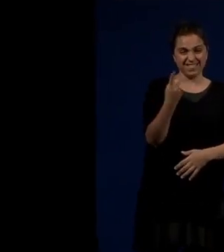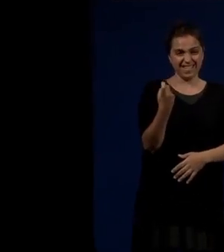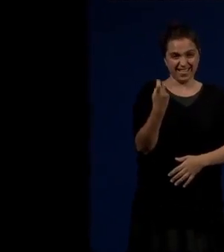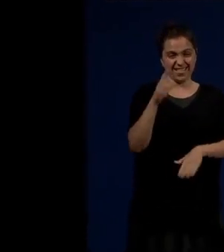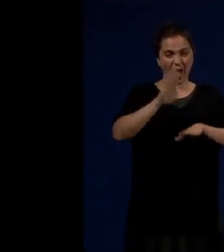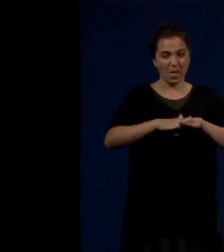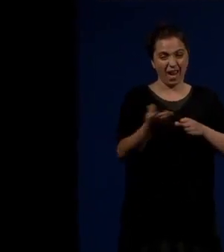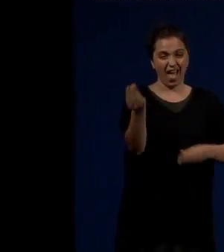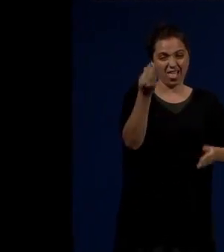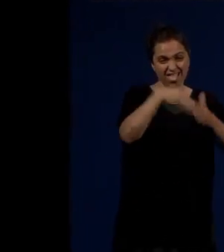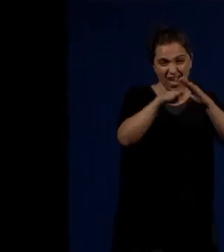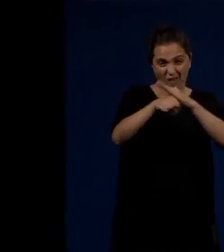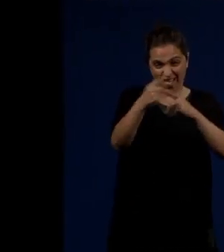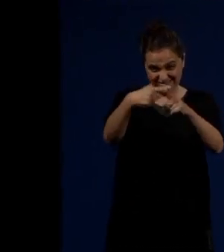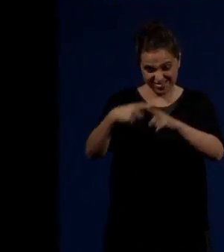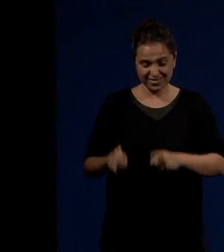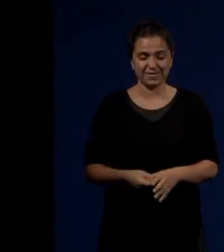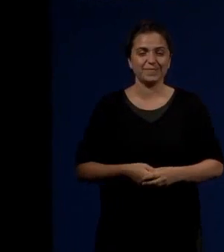trastos.